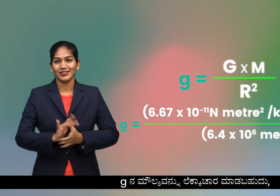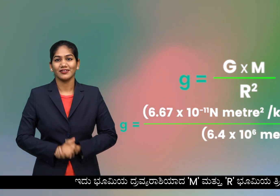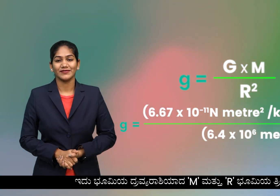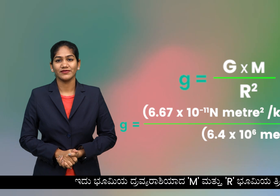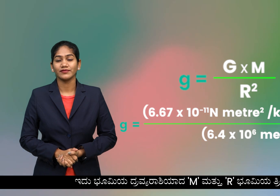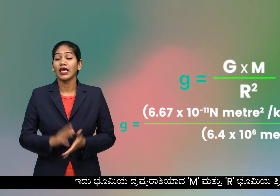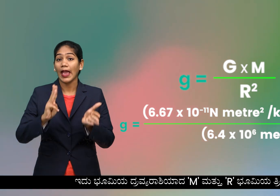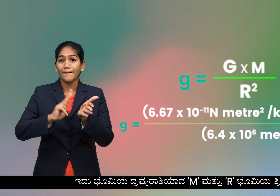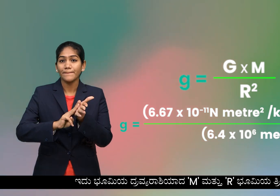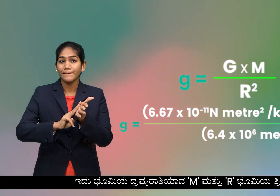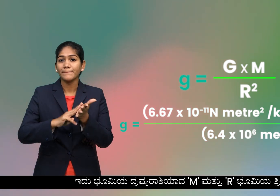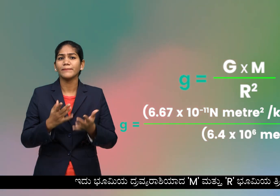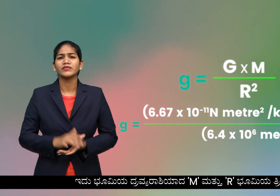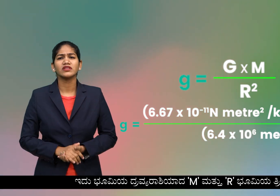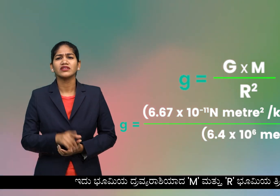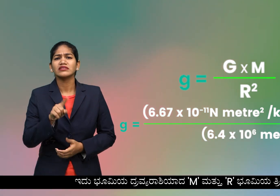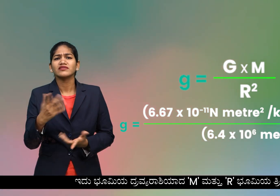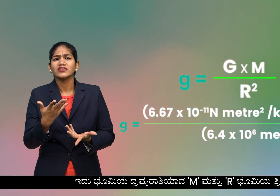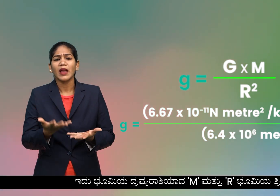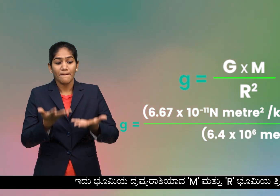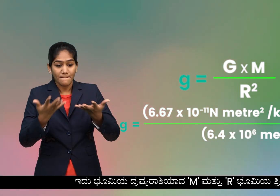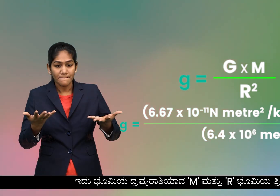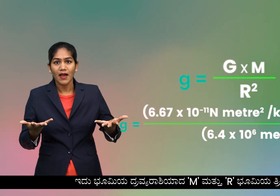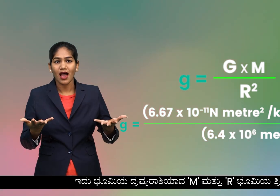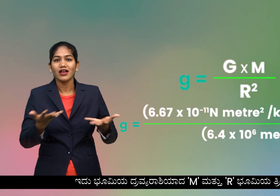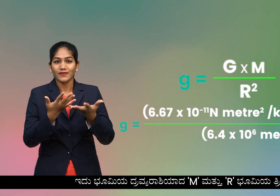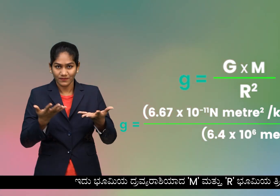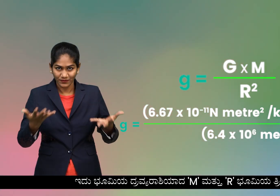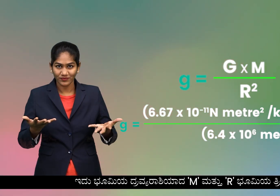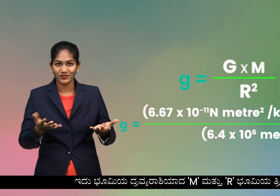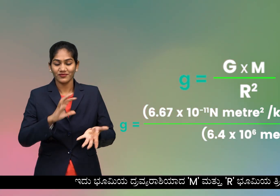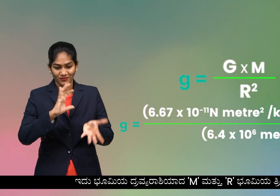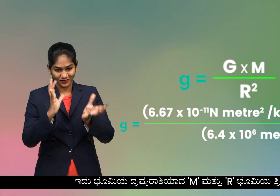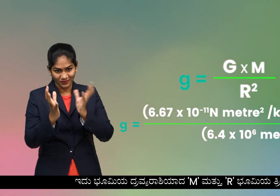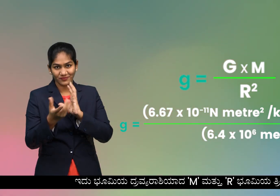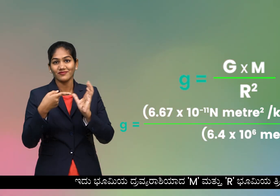ಇದು ಭೂಮಿಯ ದ್ರವ್ಯರಾಶಿಯಾದ m ಮತ್ತು r ಭೂಮಿಯ ತ್ರಿಜ್ಯವಾಗಿದೆ.